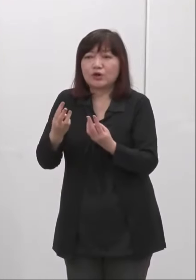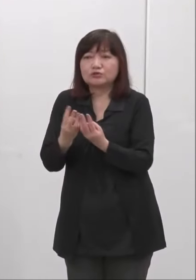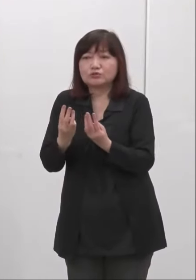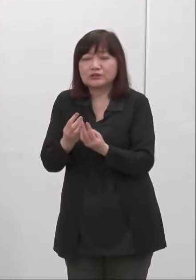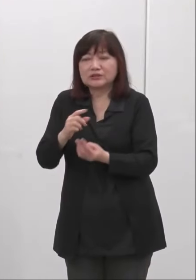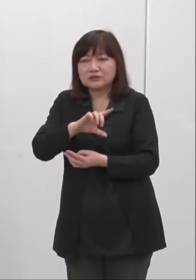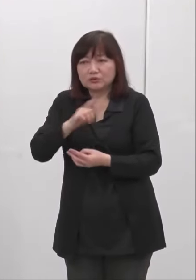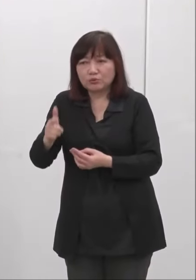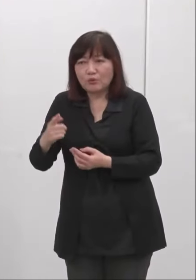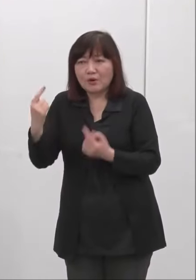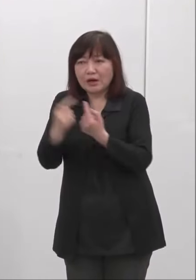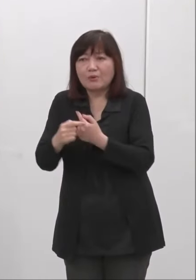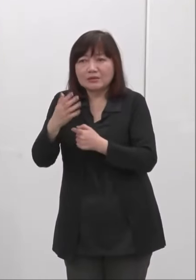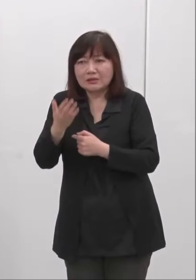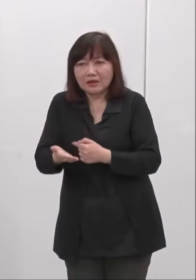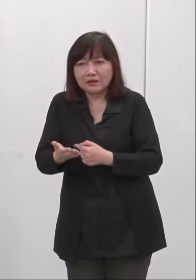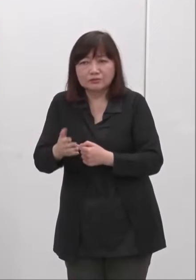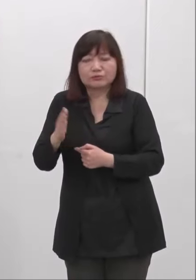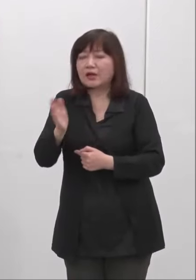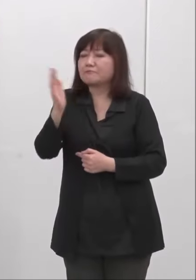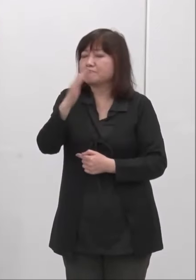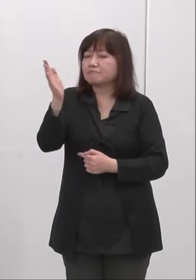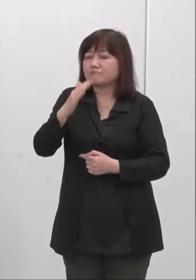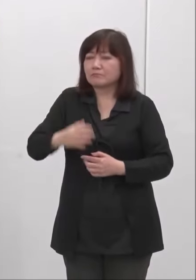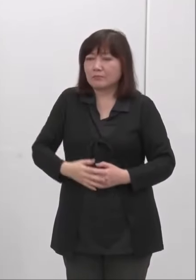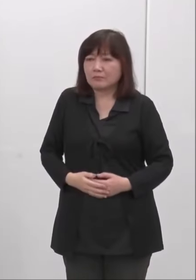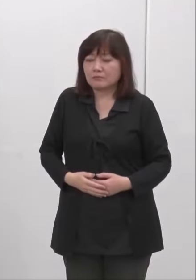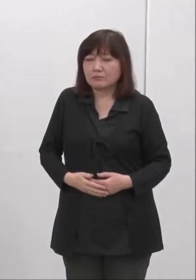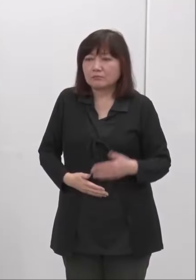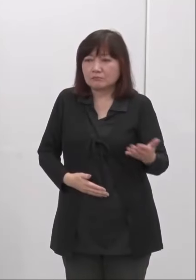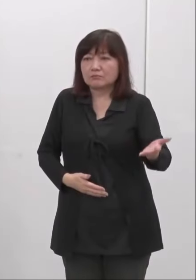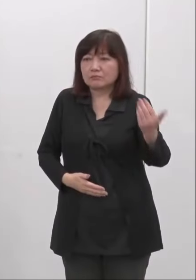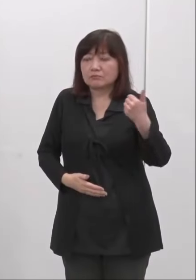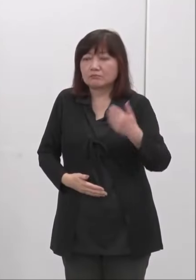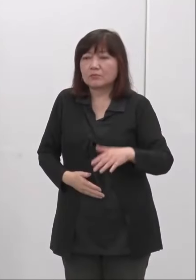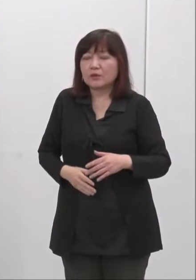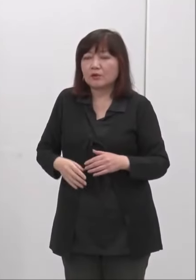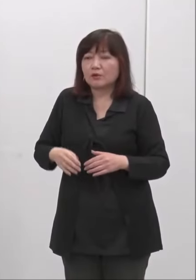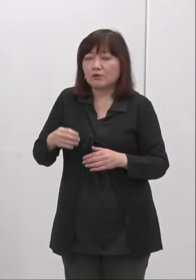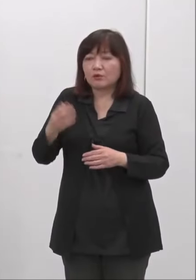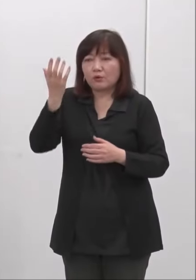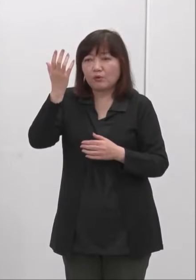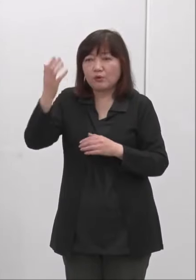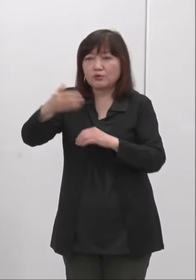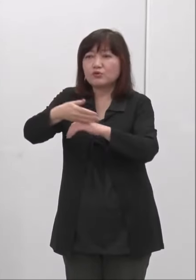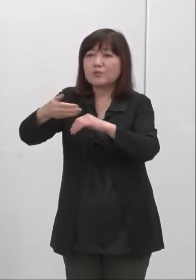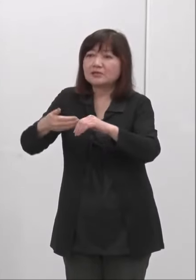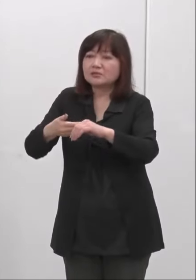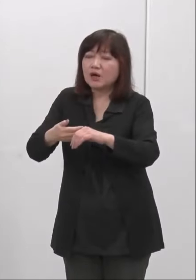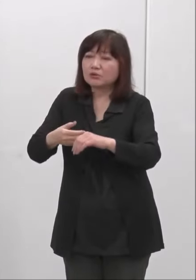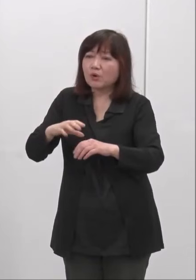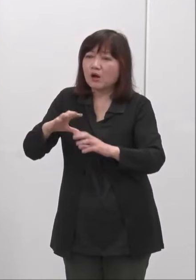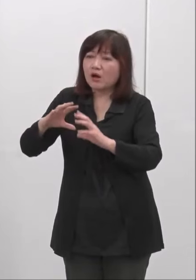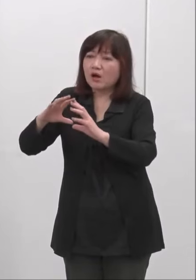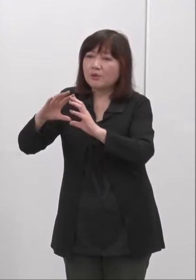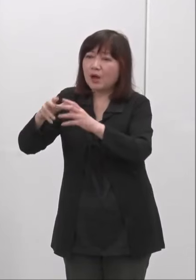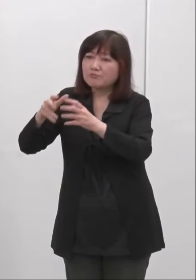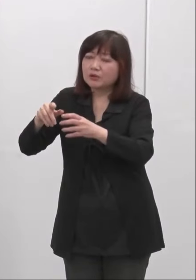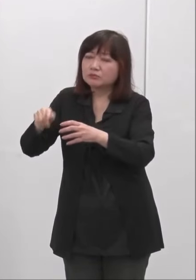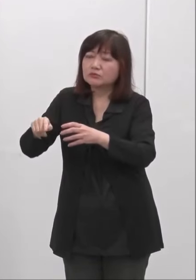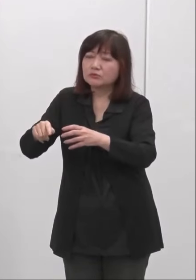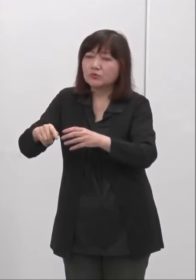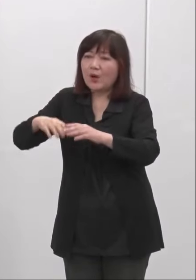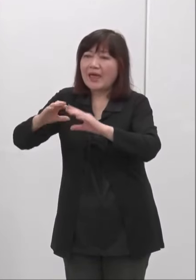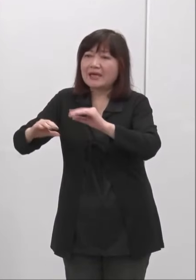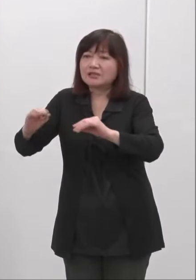ところありません。はい、 同じ夢洲の今もあった万博の方ですけども、こちらはその液状化の対策